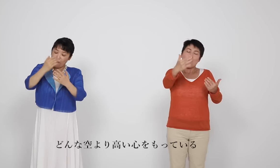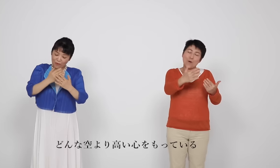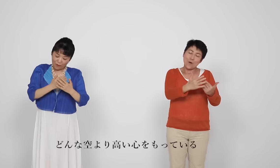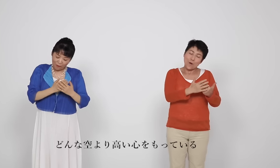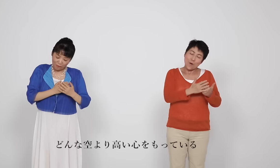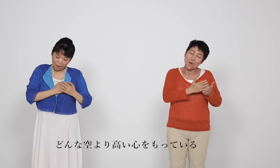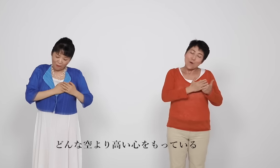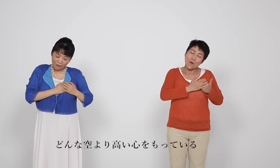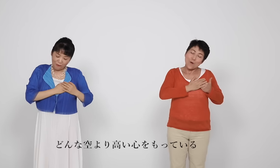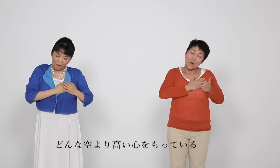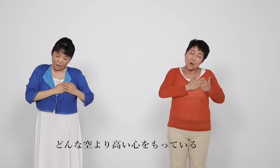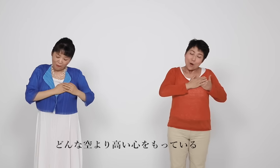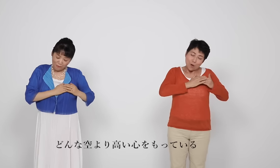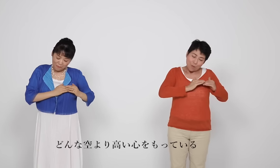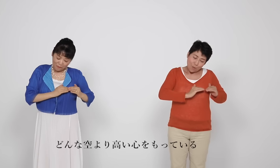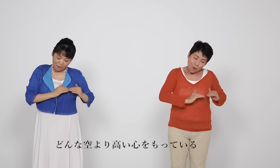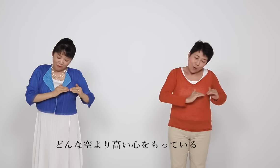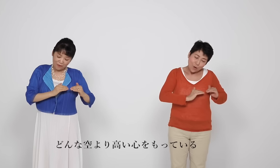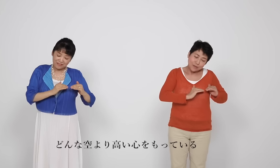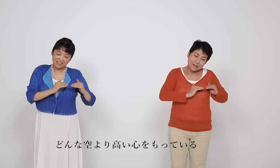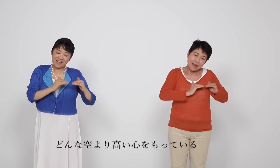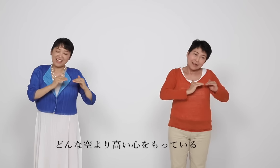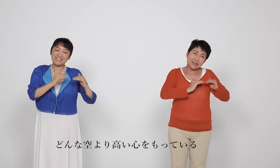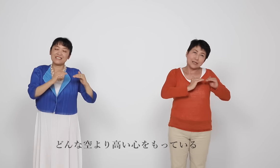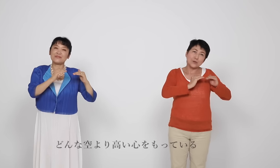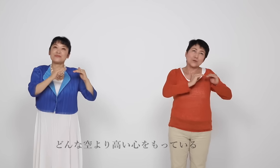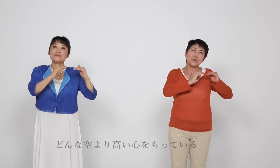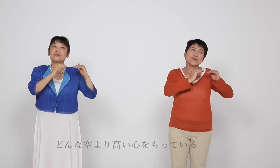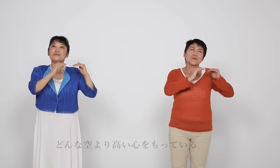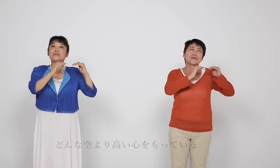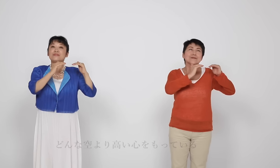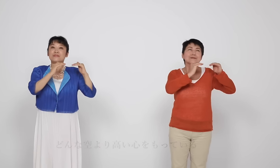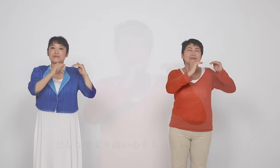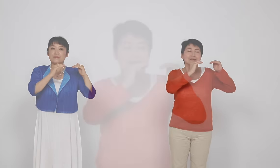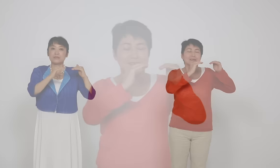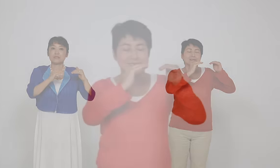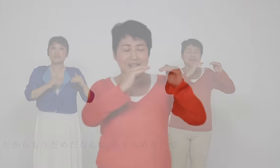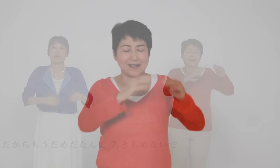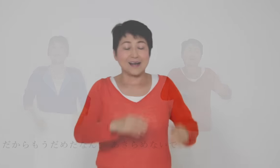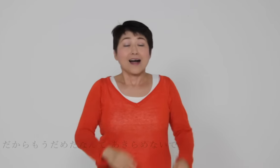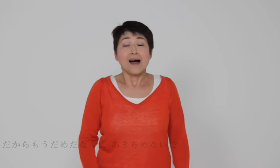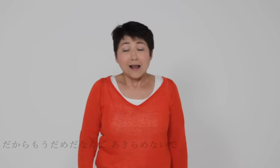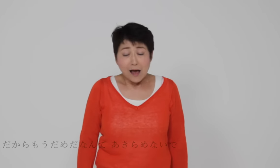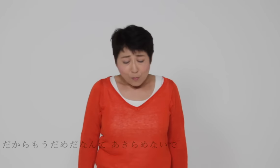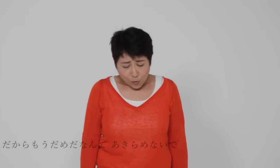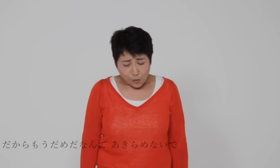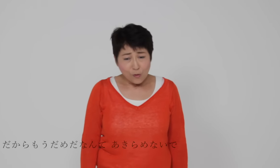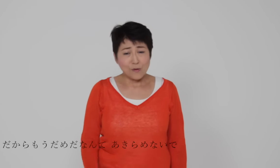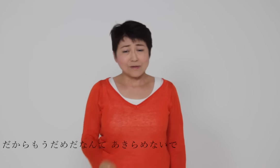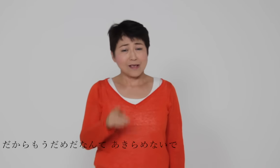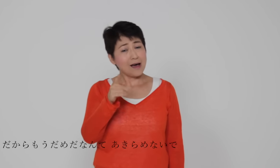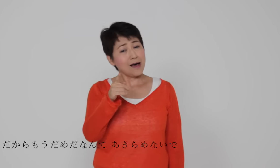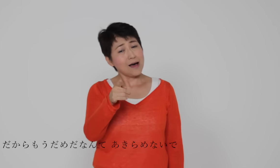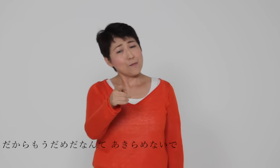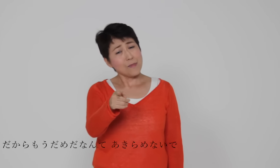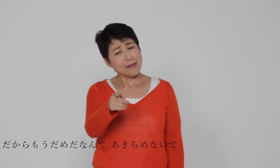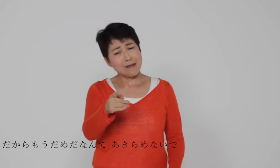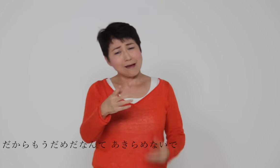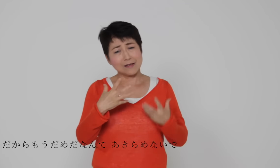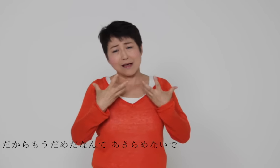心を持っている。だからもうダメだな